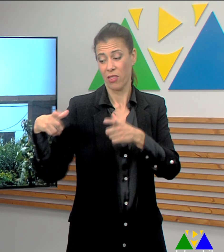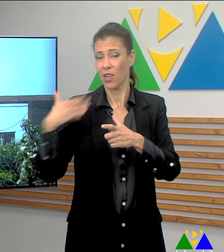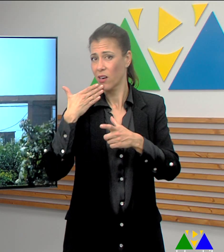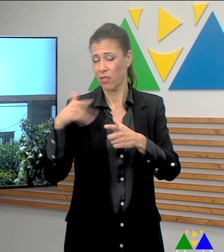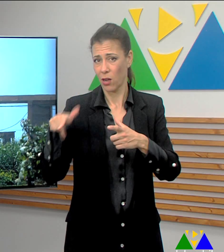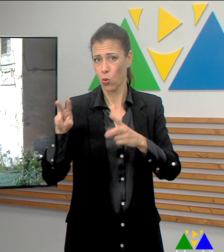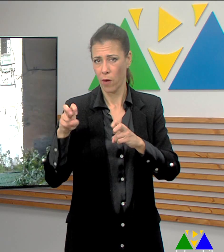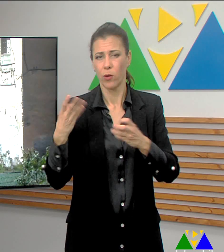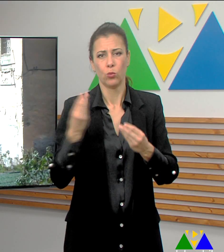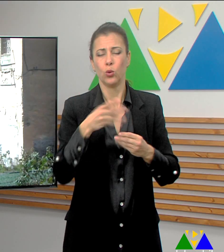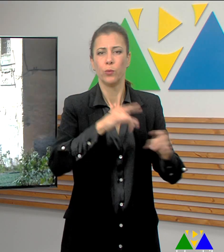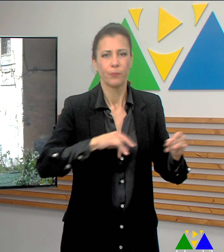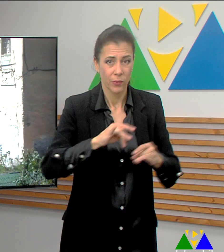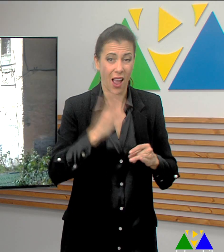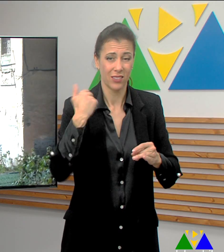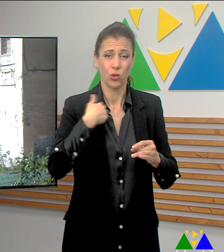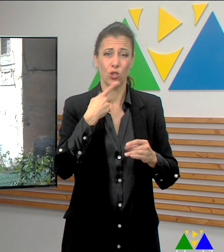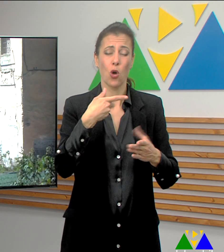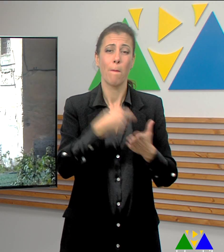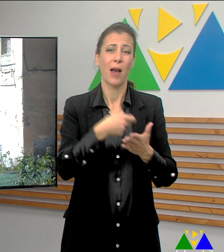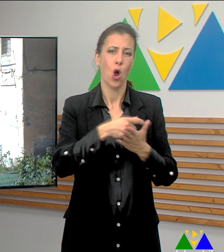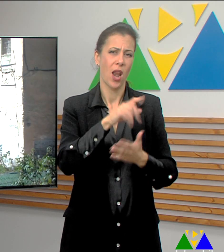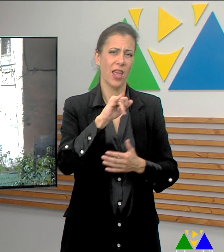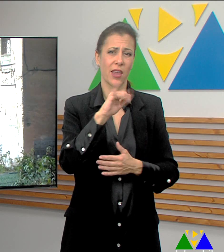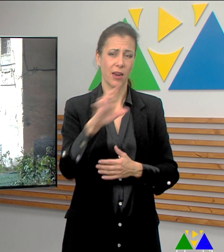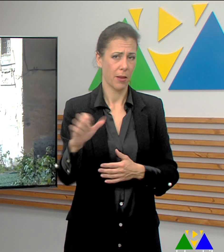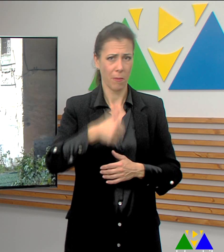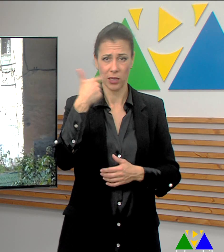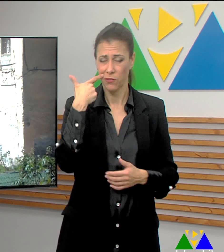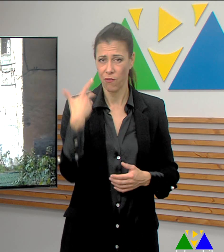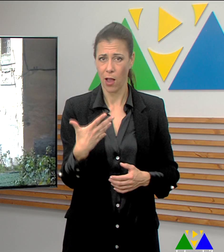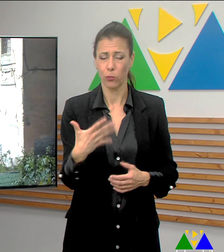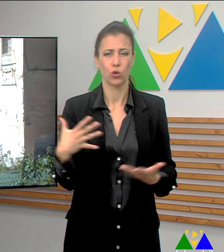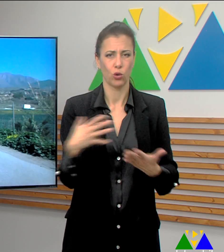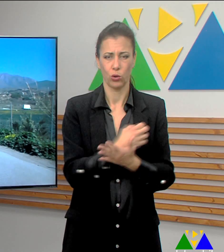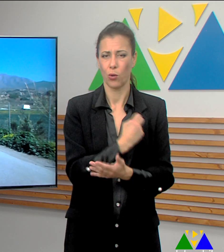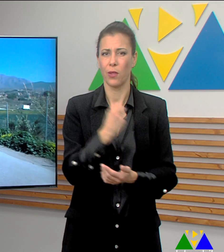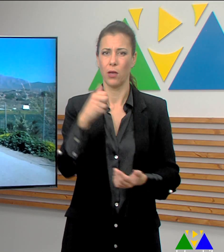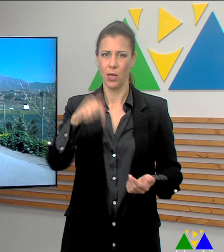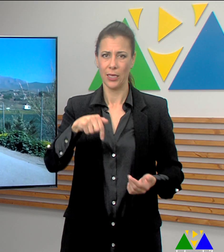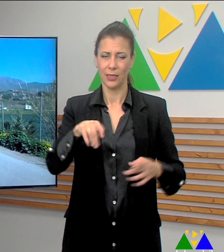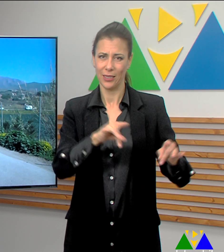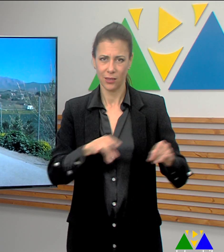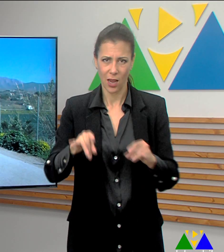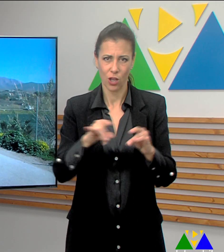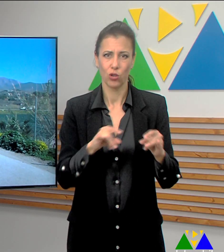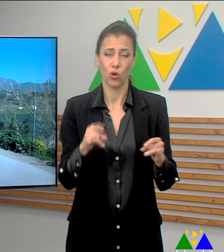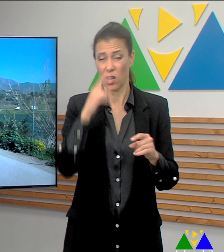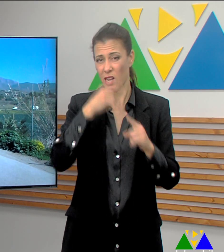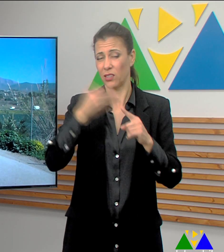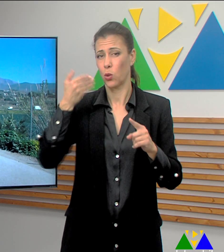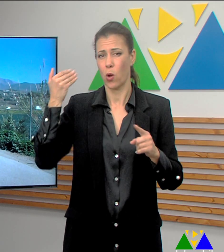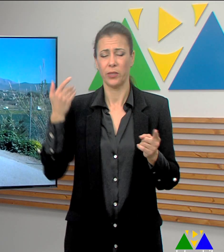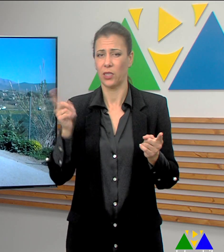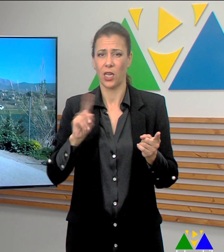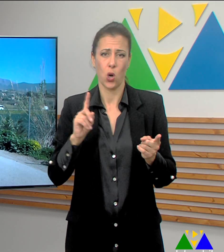de las tierras, como el pago del Deire, que es el más famoso, en todo este territorio que antiguamente pues no